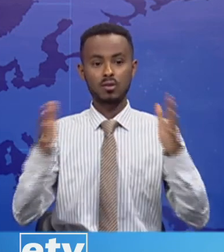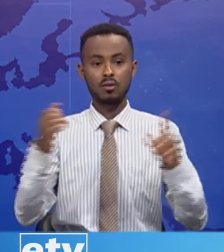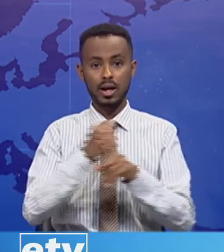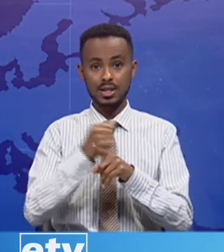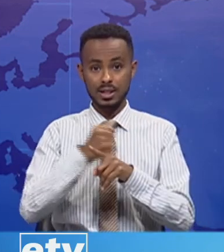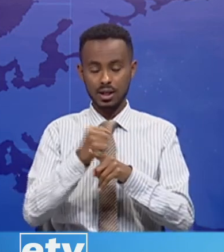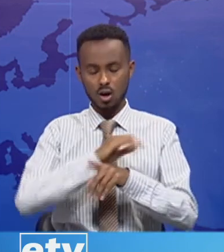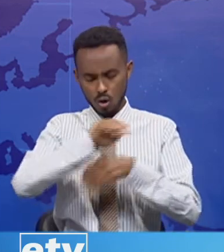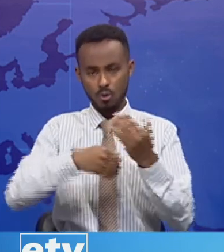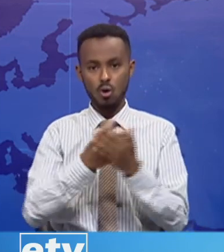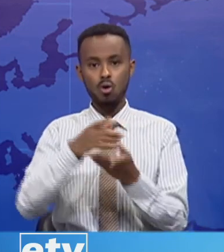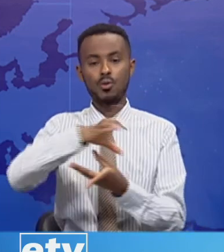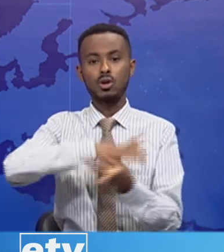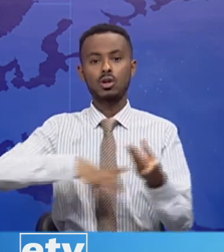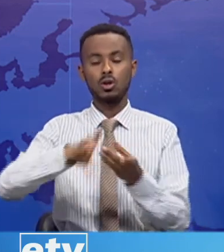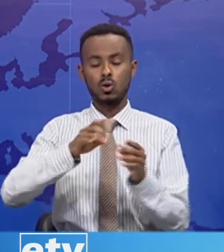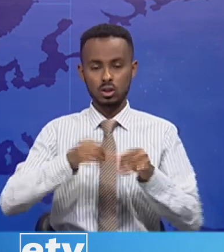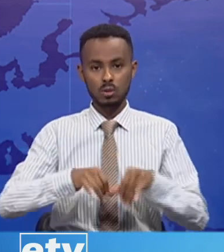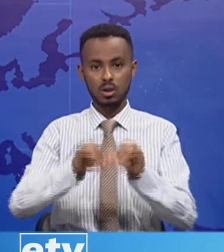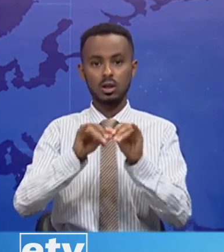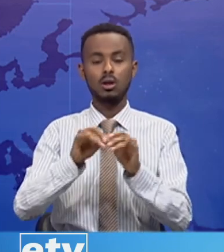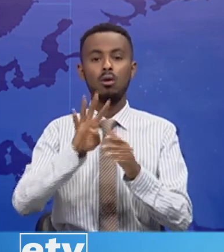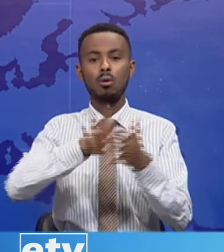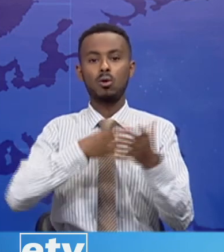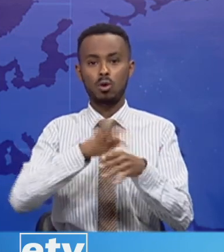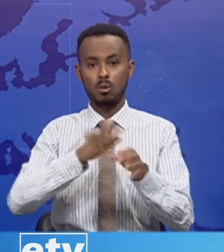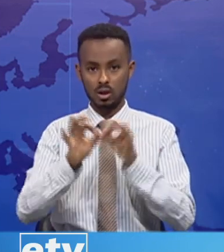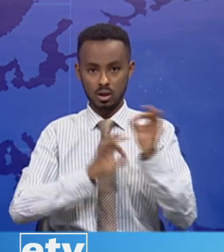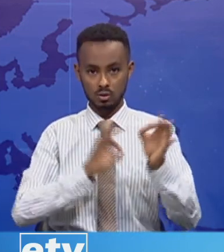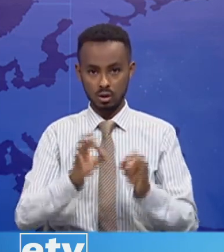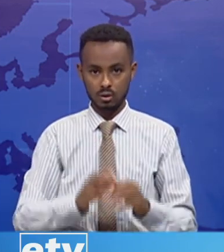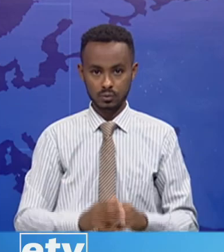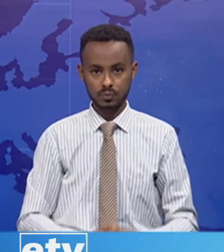ስልጠና በሁሉም ክልሎች እንደሚቀጥል በመድረኩ ላይ ተጠቅሷል።